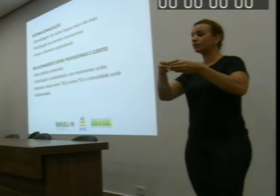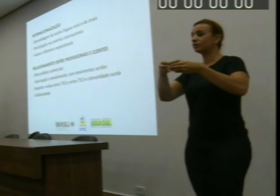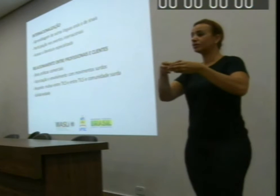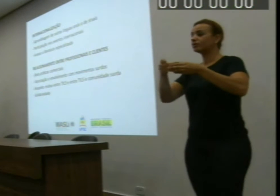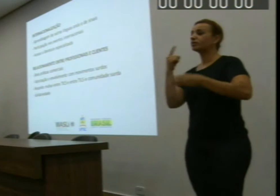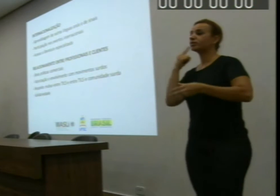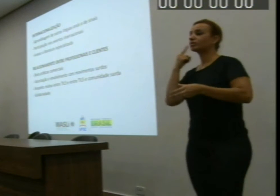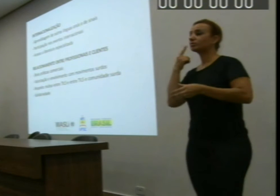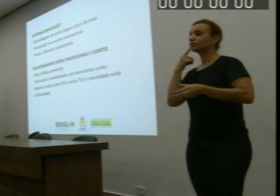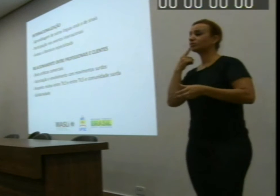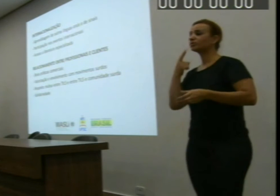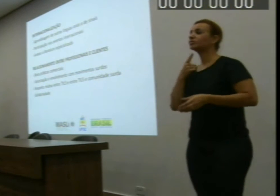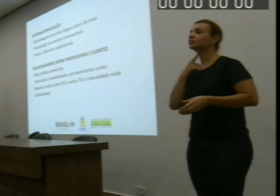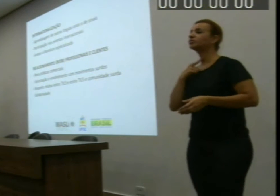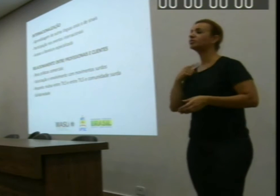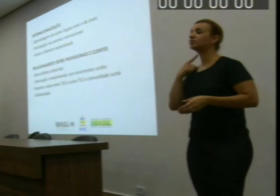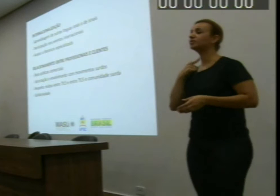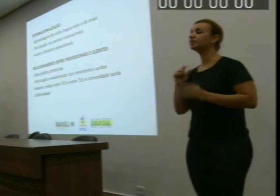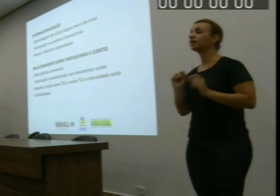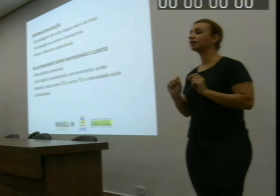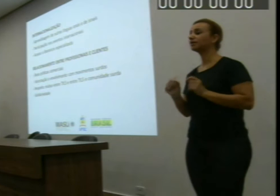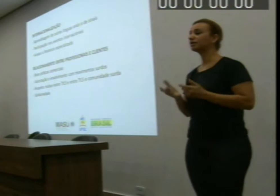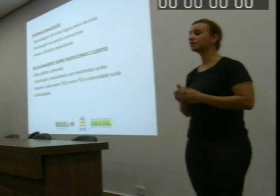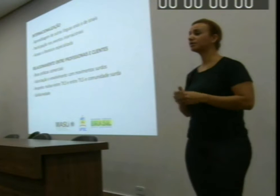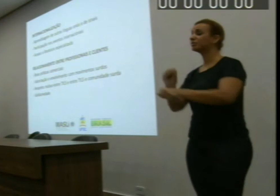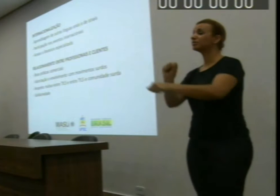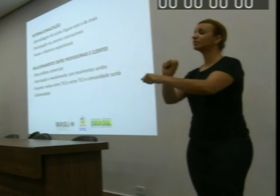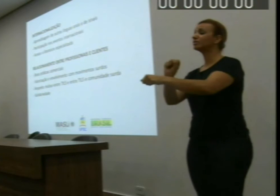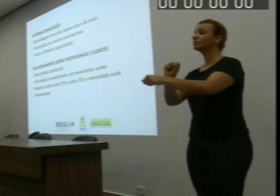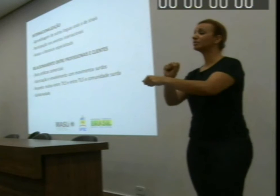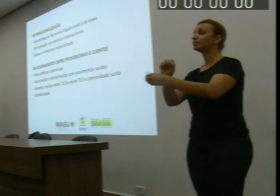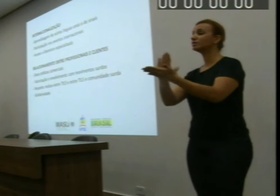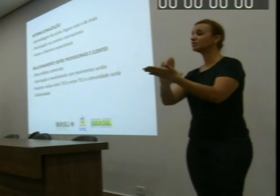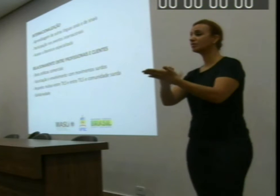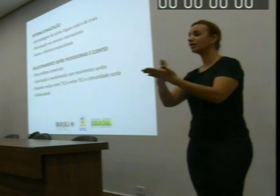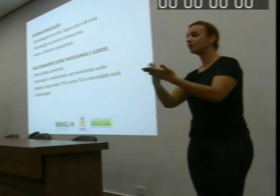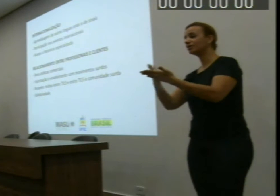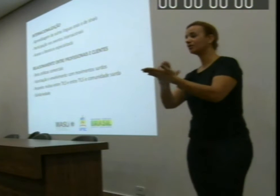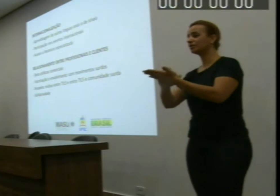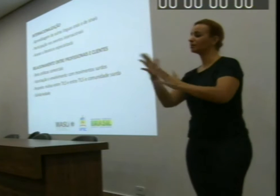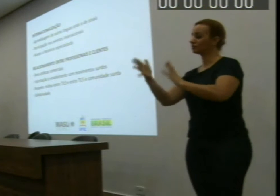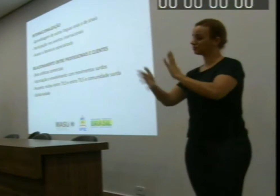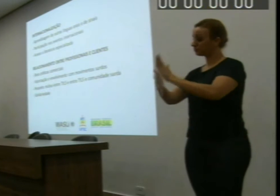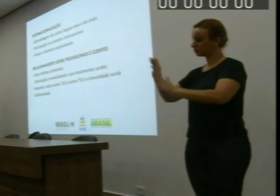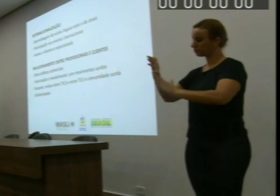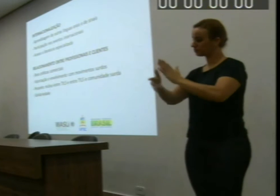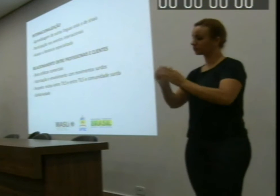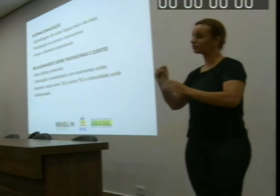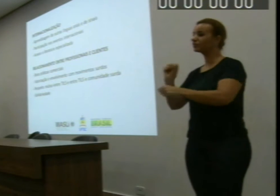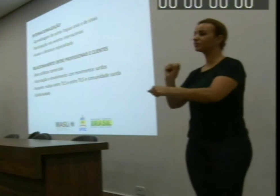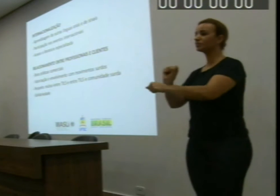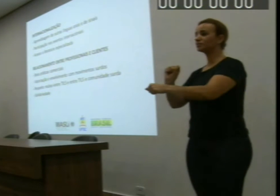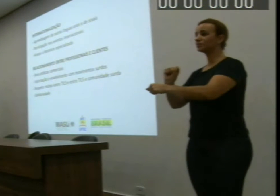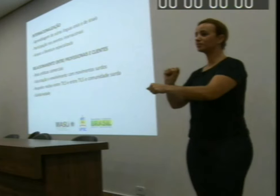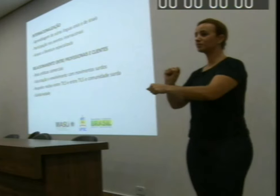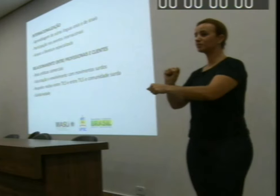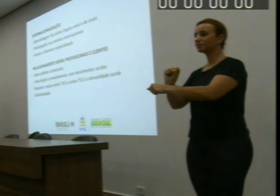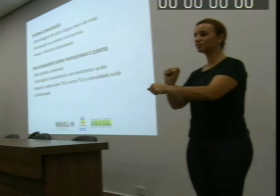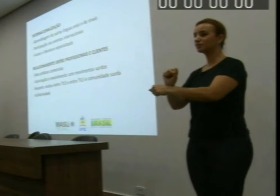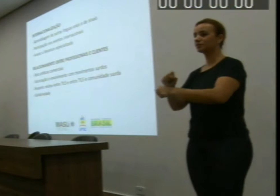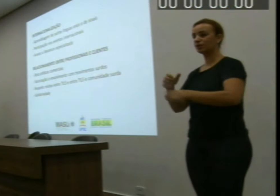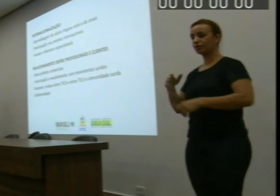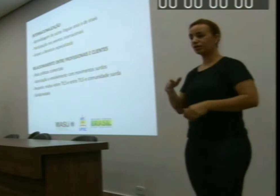anseios da comunidade surda com aquilo que a comunidade surda espera dos intérpretes de língua de sinais né então a gente precisa como